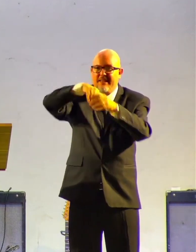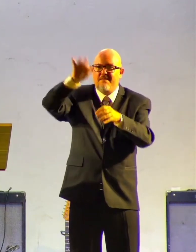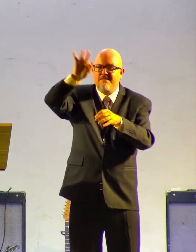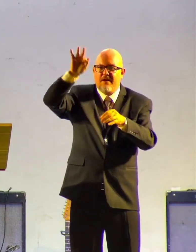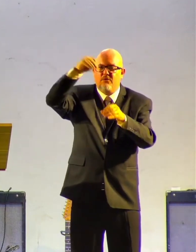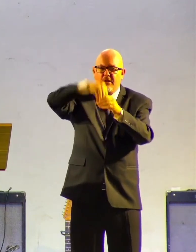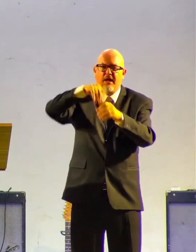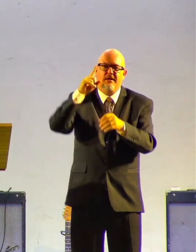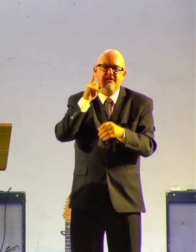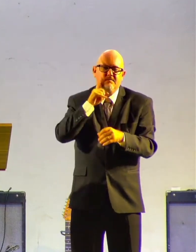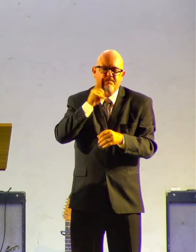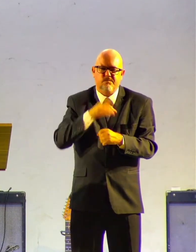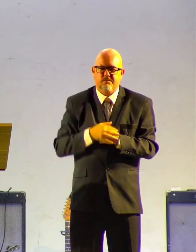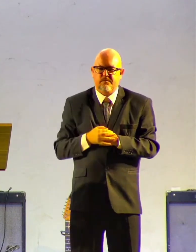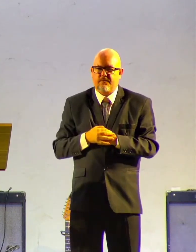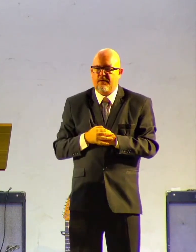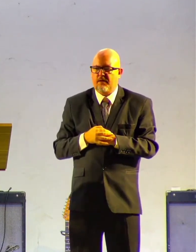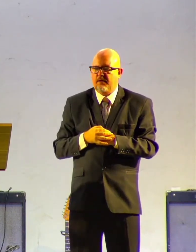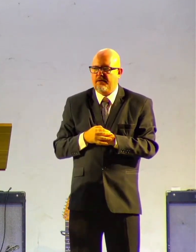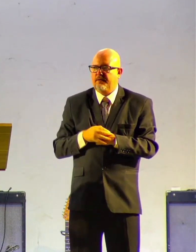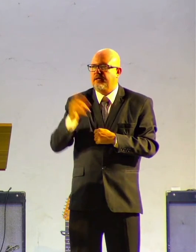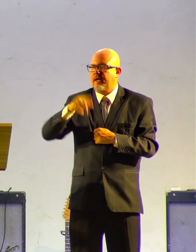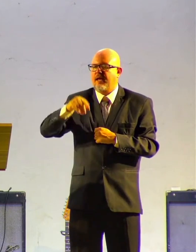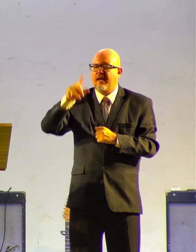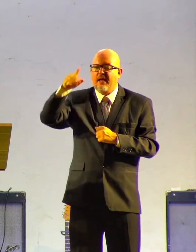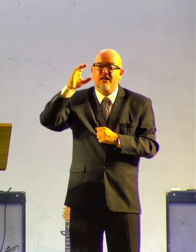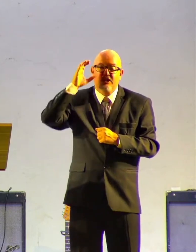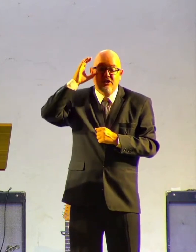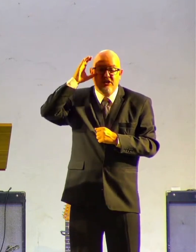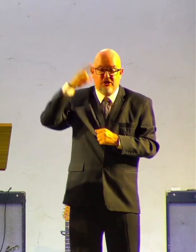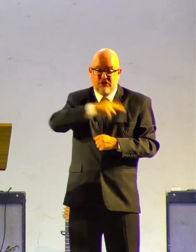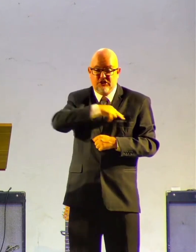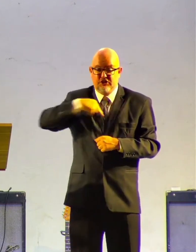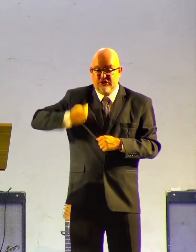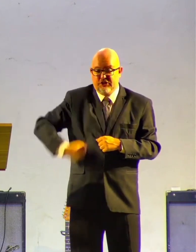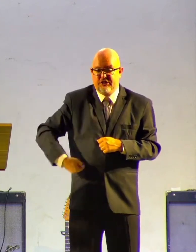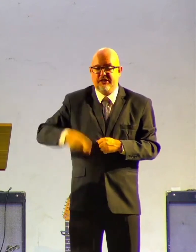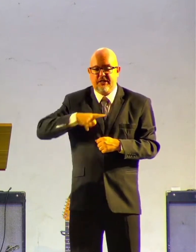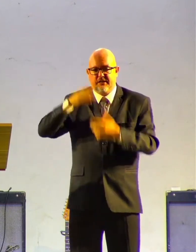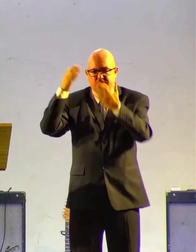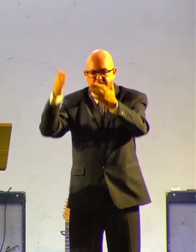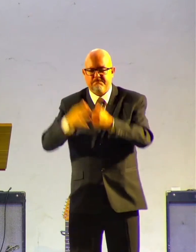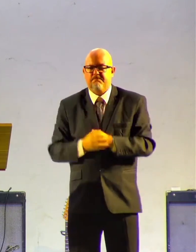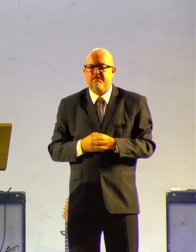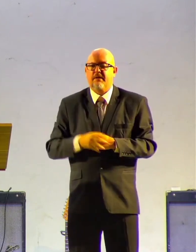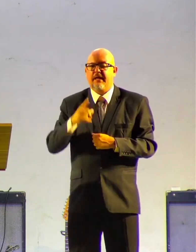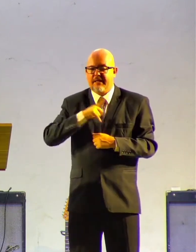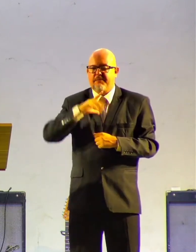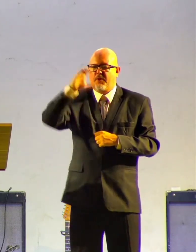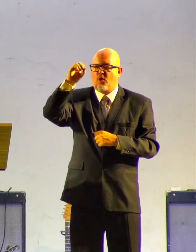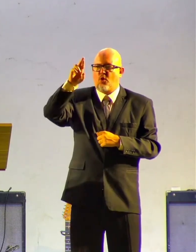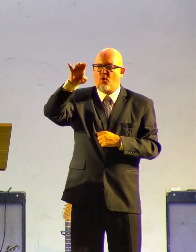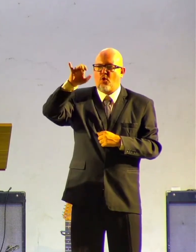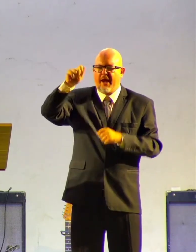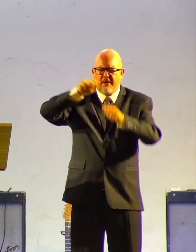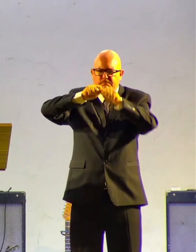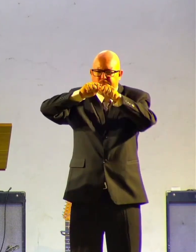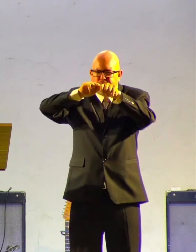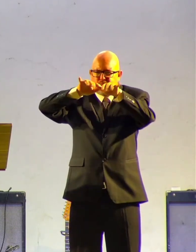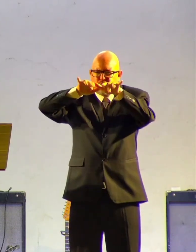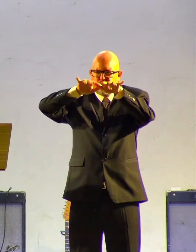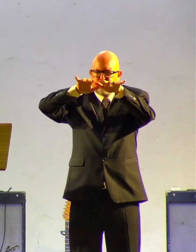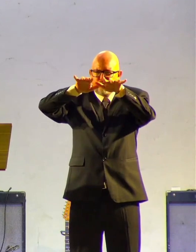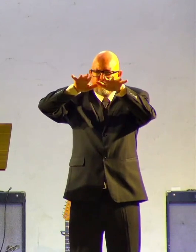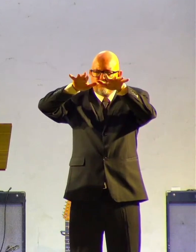universidades americanas. Este avivamento chegou em Xangai, na China. Este avivamento atingiu também a Coreia. E